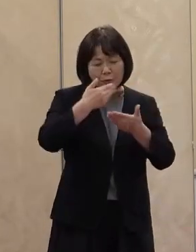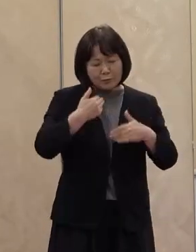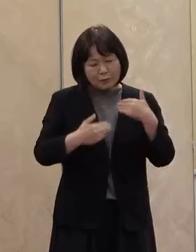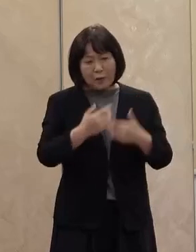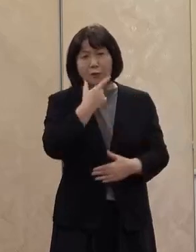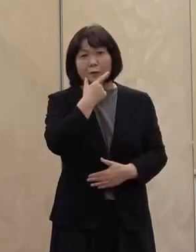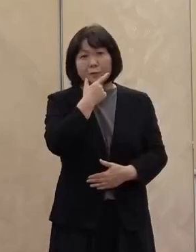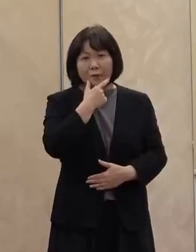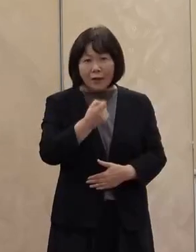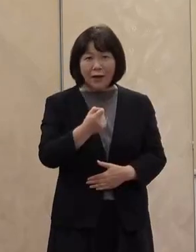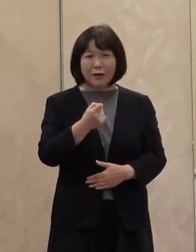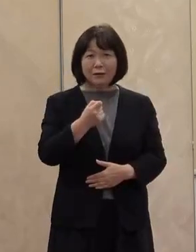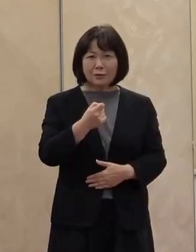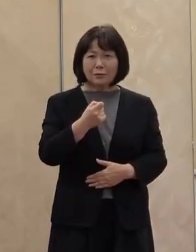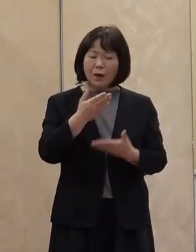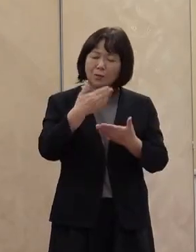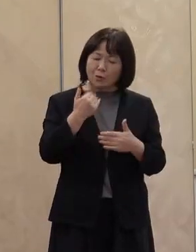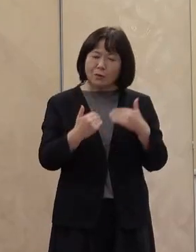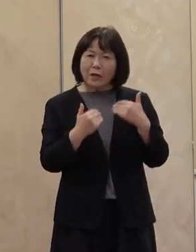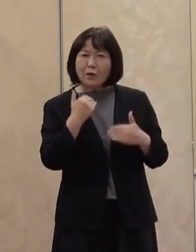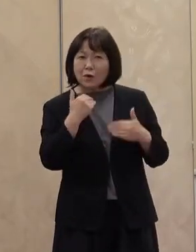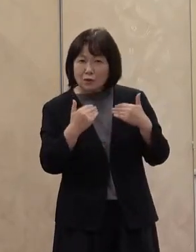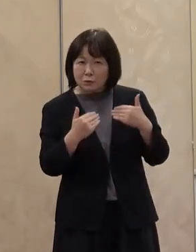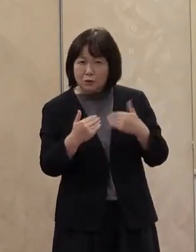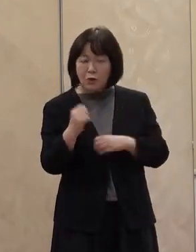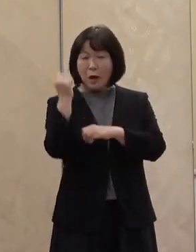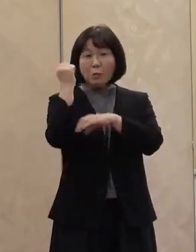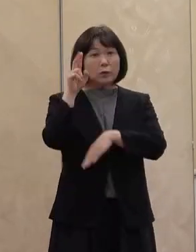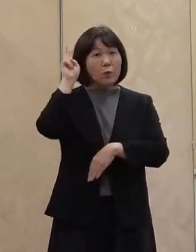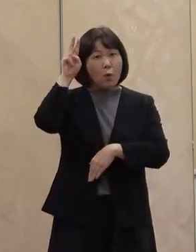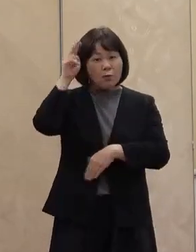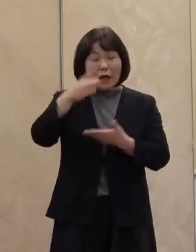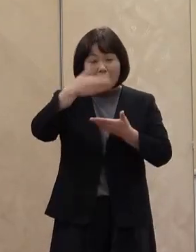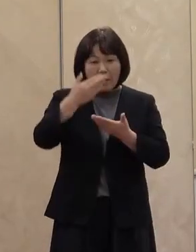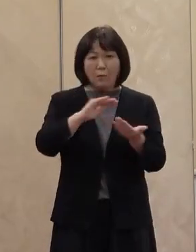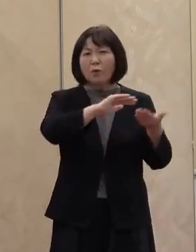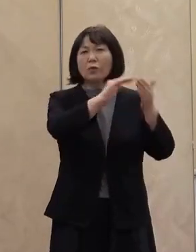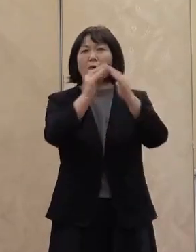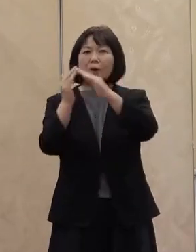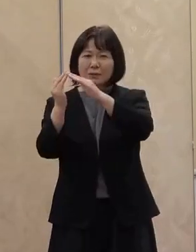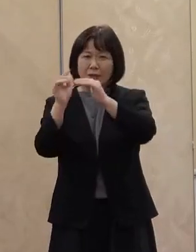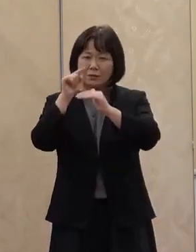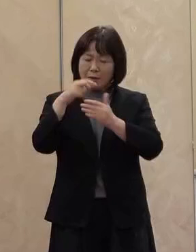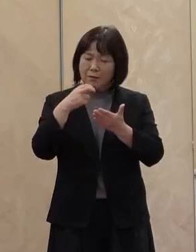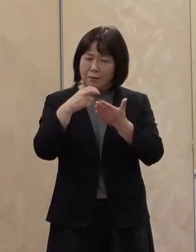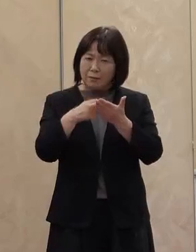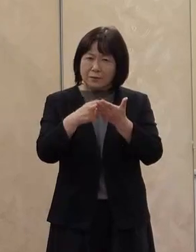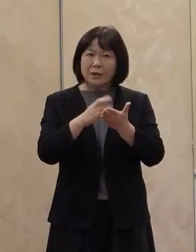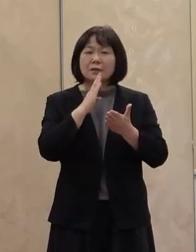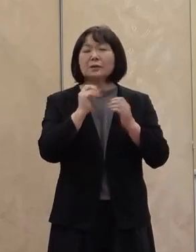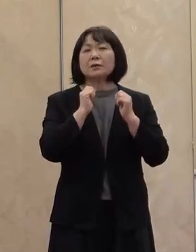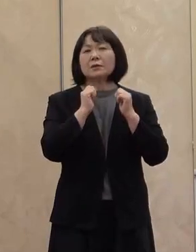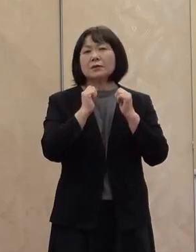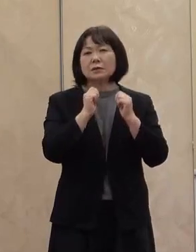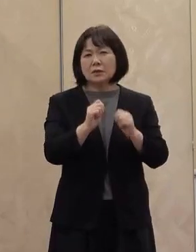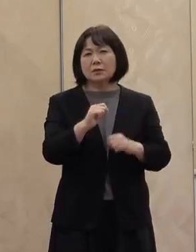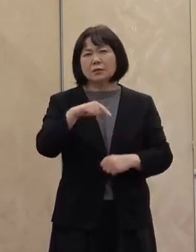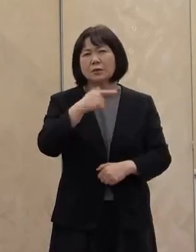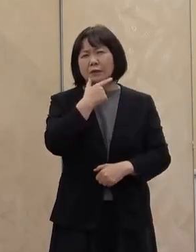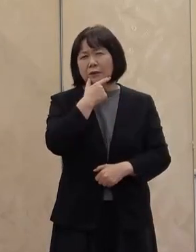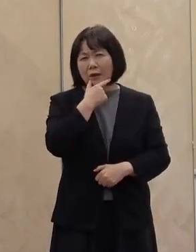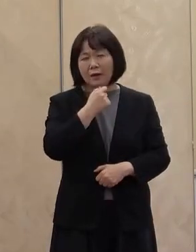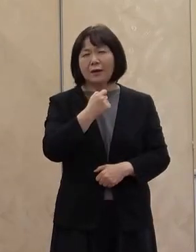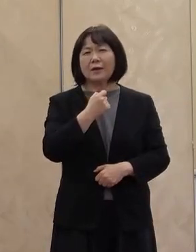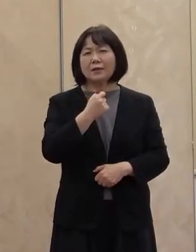人は食を楽しむ、もともと大阪は食の街ですから、それをぜひ実施をしてもらいたい